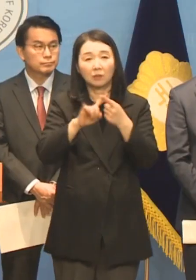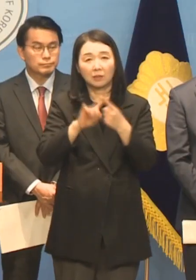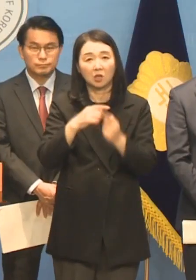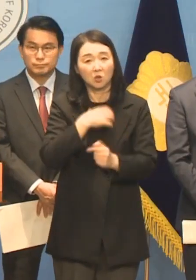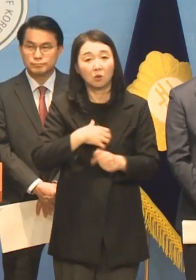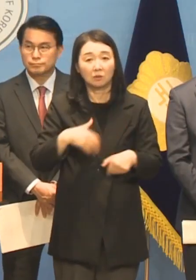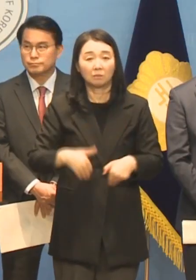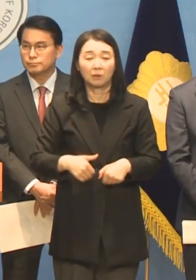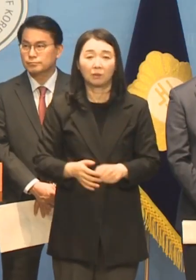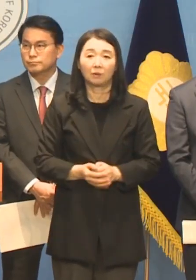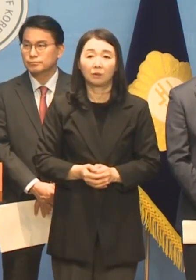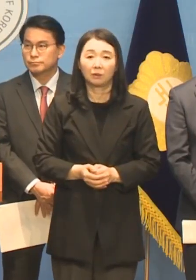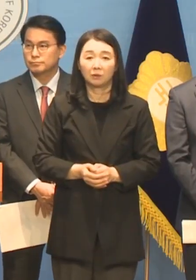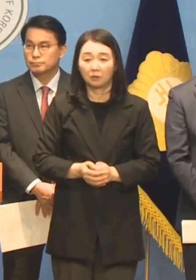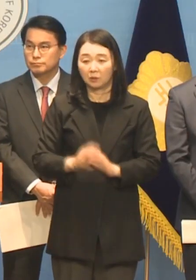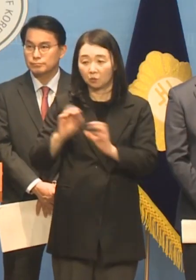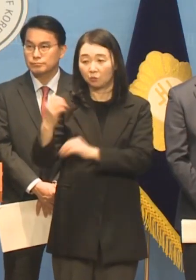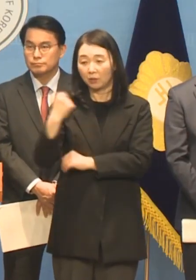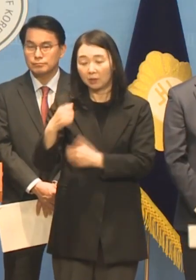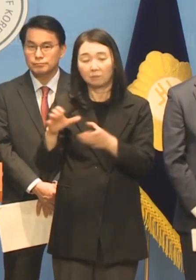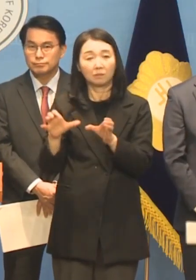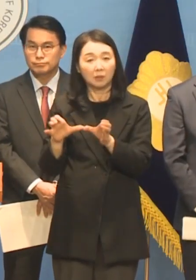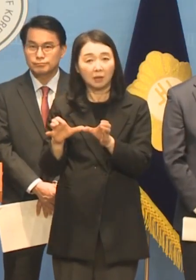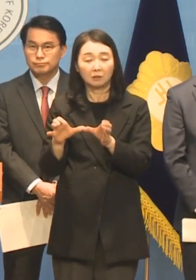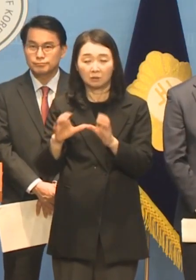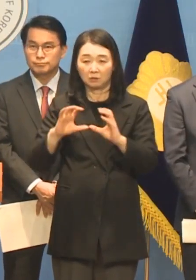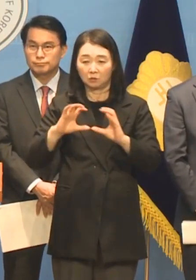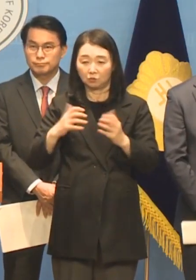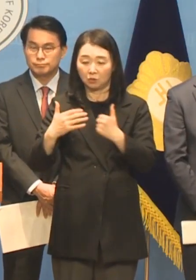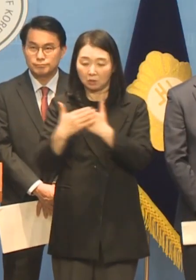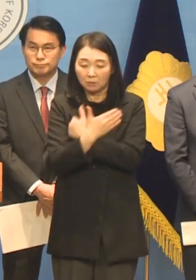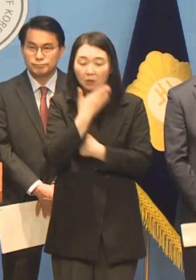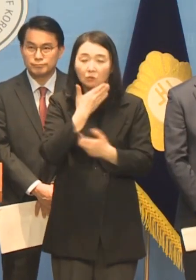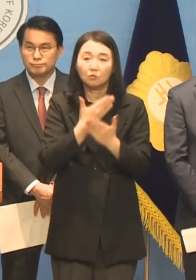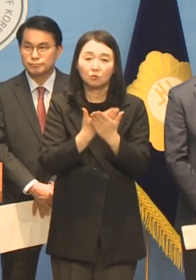또한 우리 당은 국가 안보 관련 기밀과